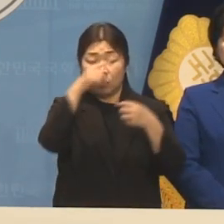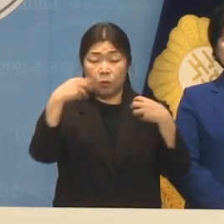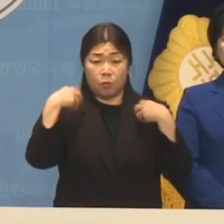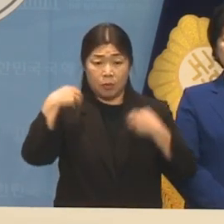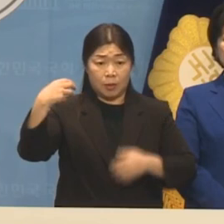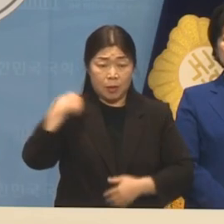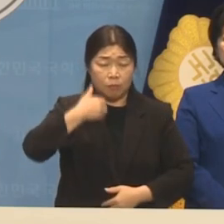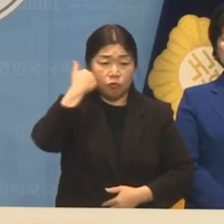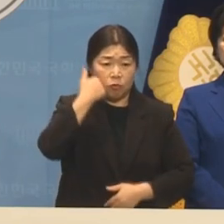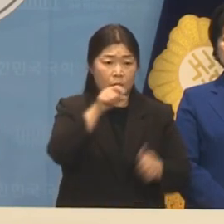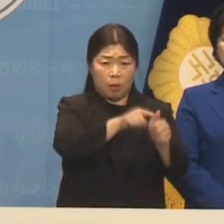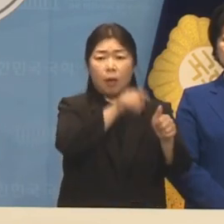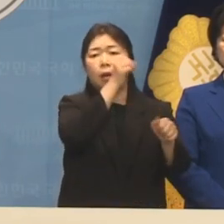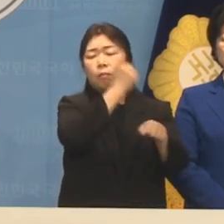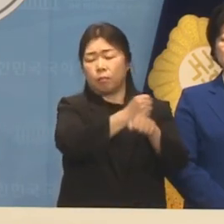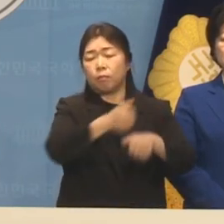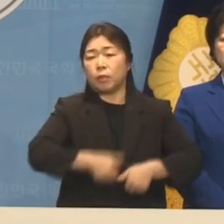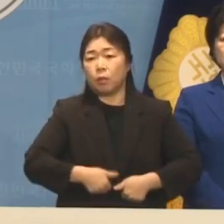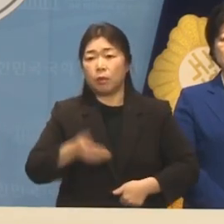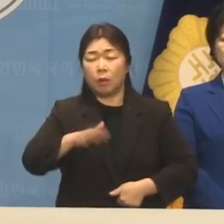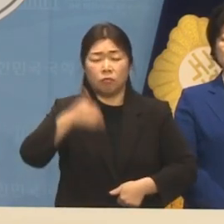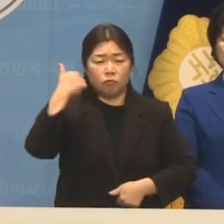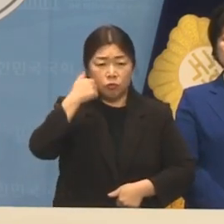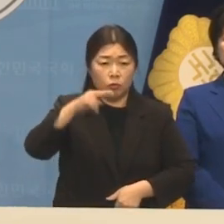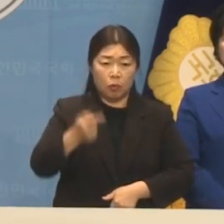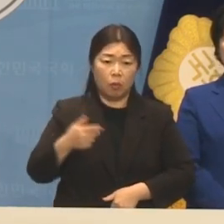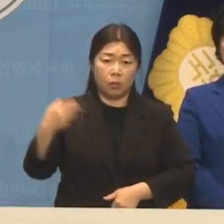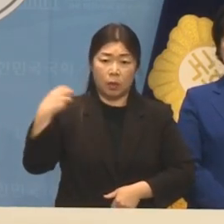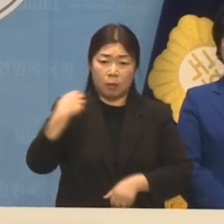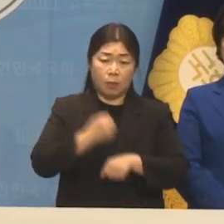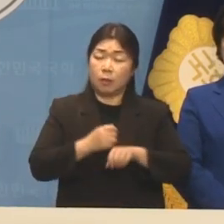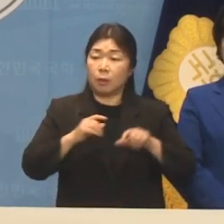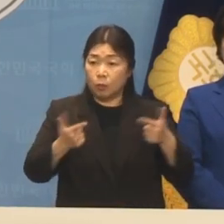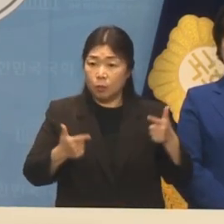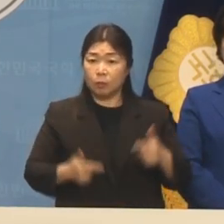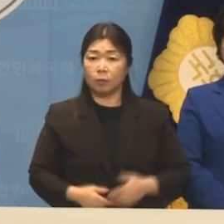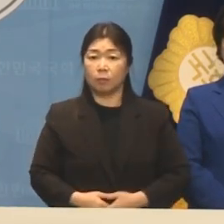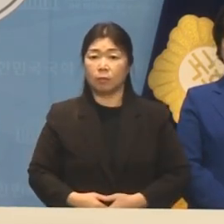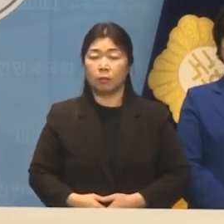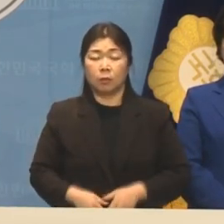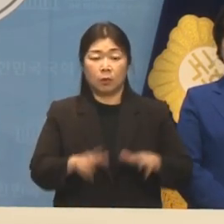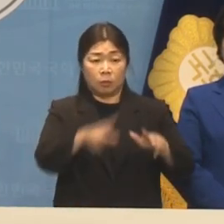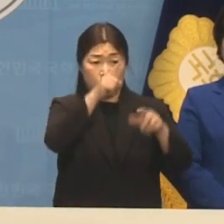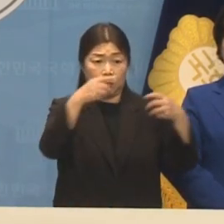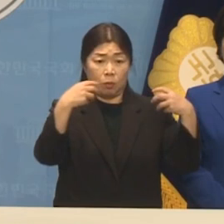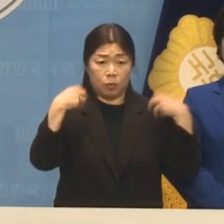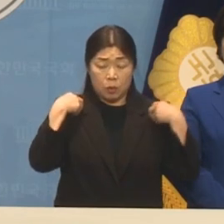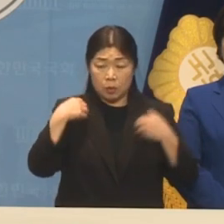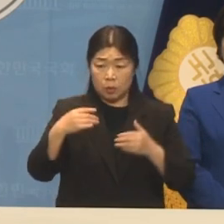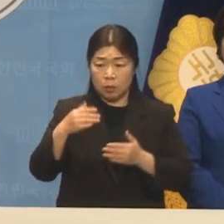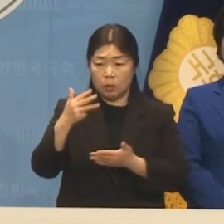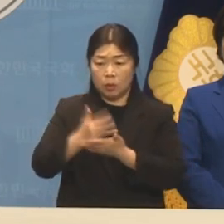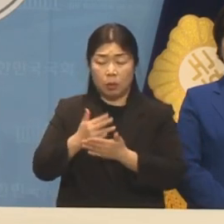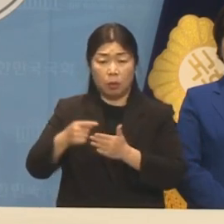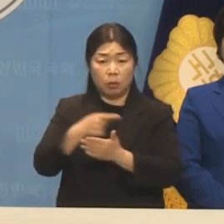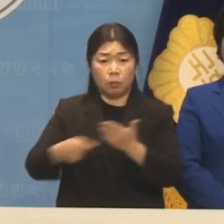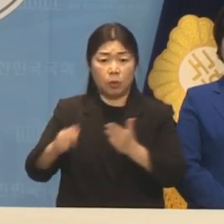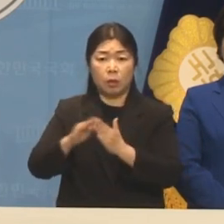책임을 지지 않고 있습니다. 지금 정부는 이태원 유가족들과 맞서서 기싸움을 하고 있는 것처럼